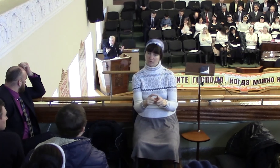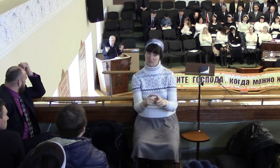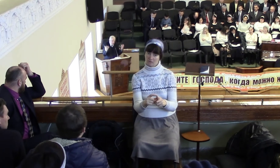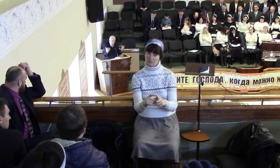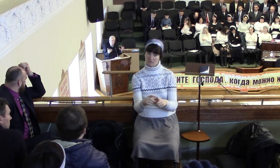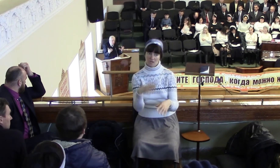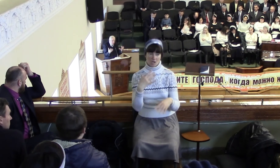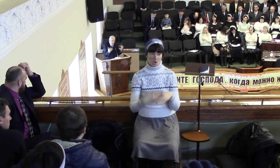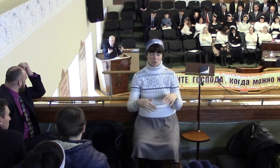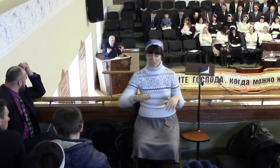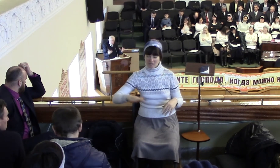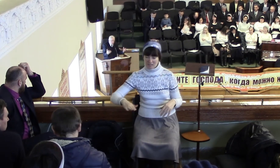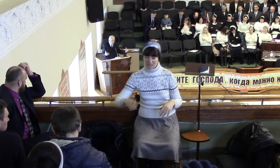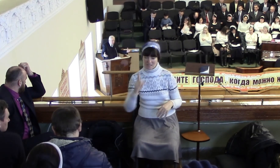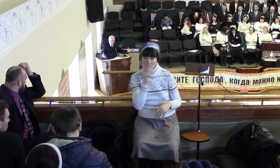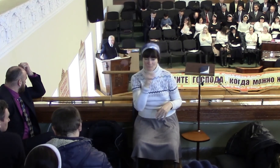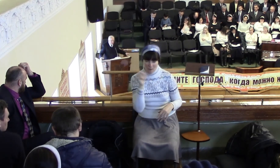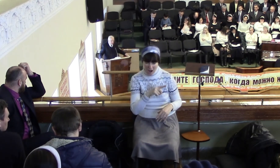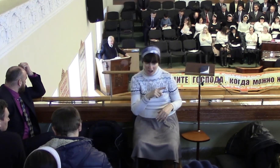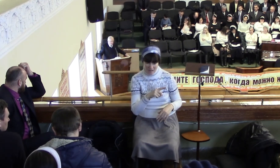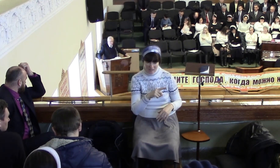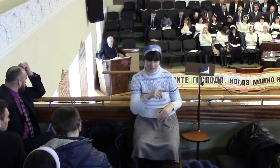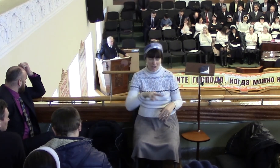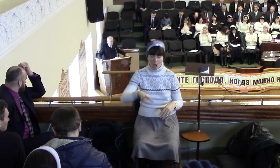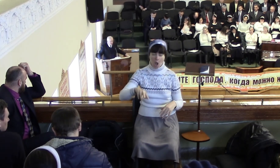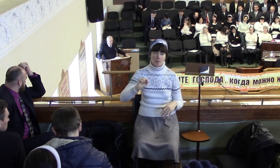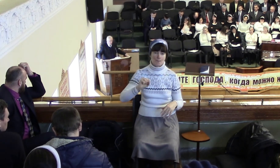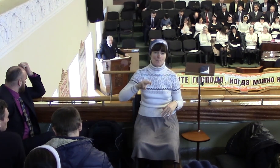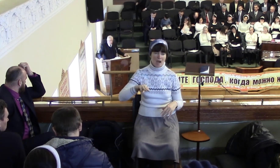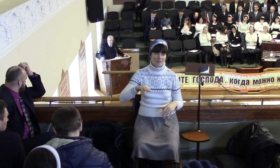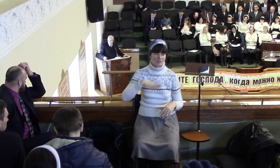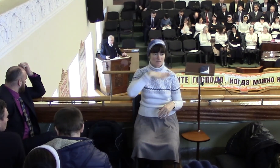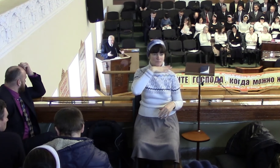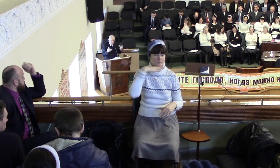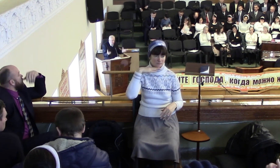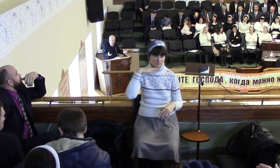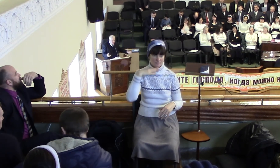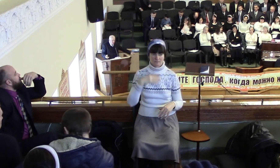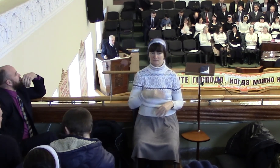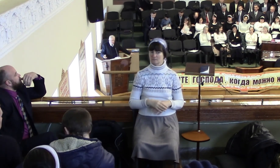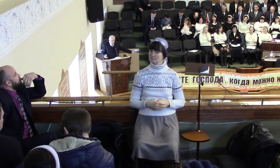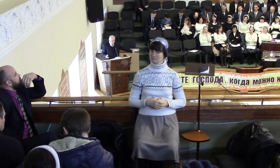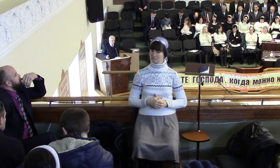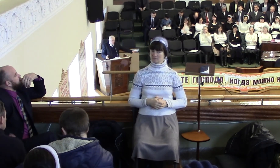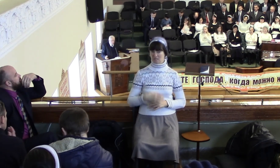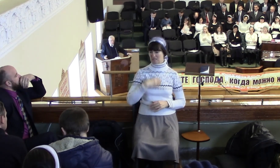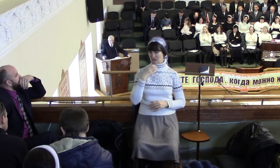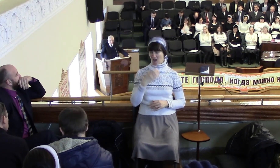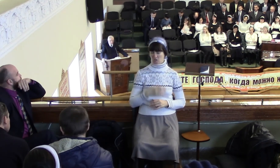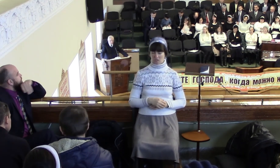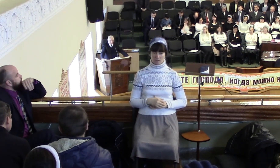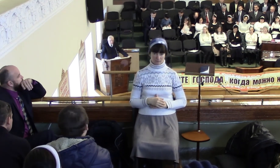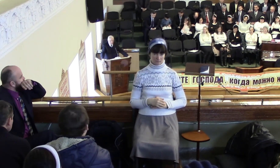пропитаны сквернословием, в классах столько матерщины сегодня, столько руганий среди детей. Уже детки идут по